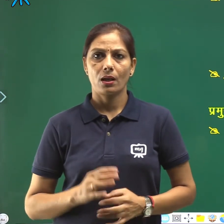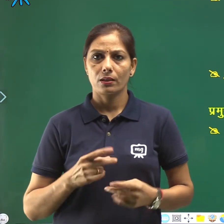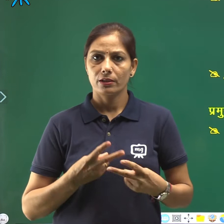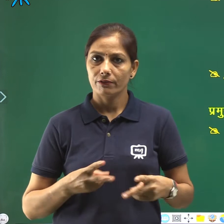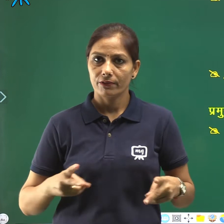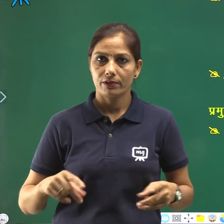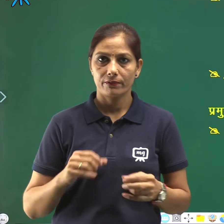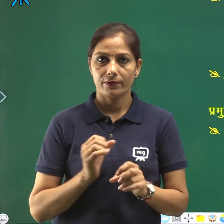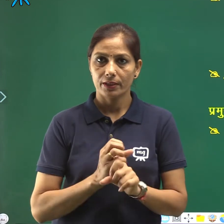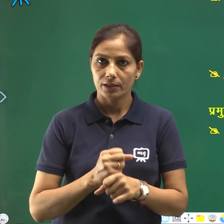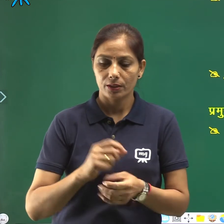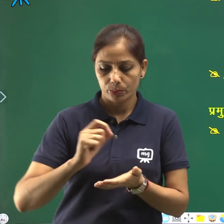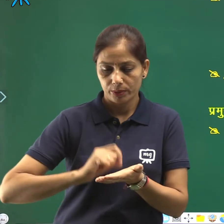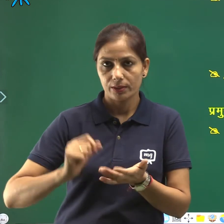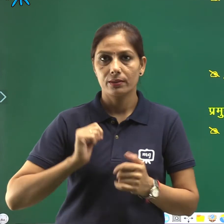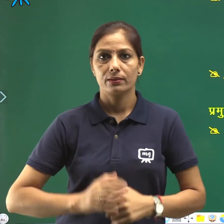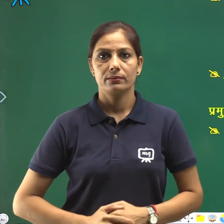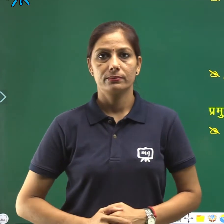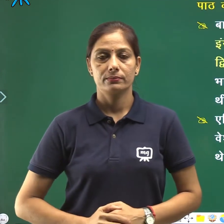हैं।